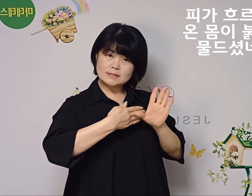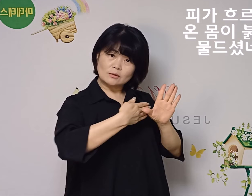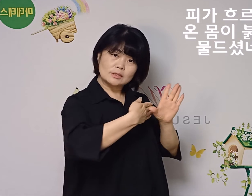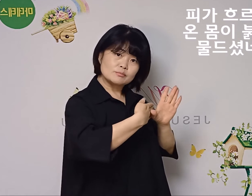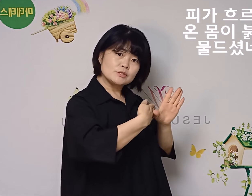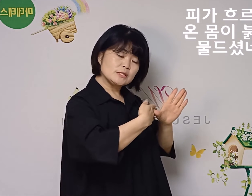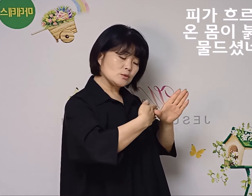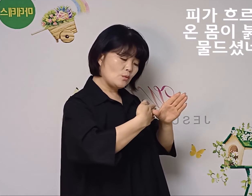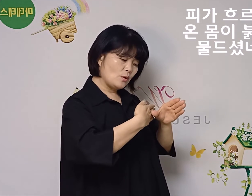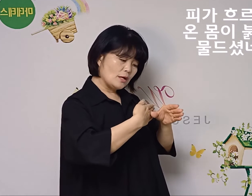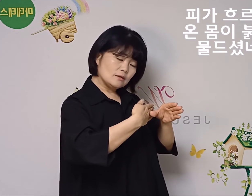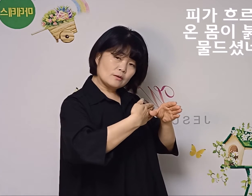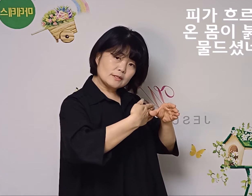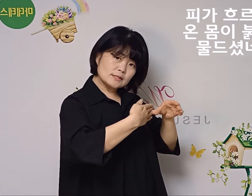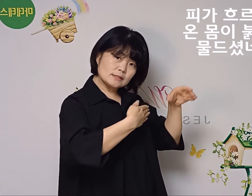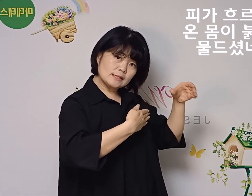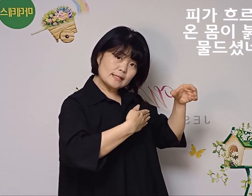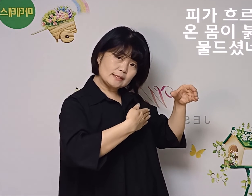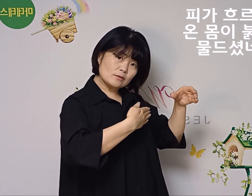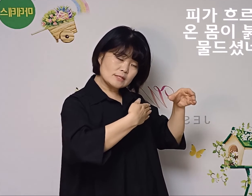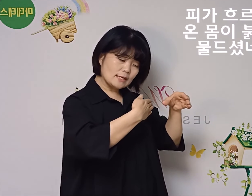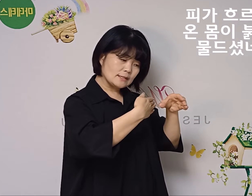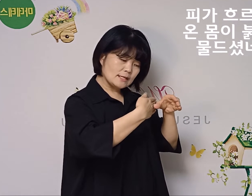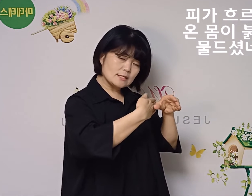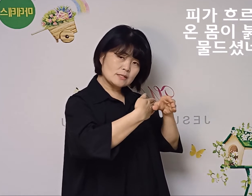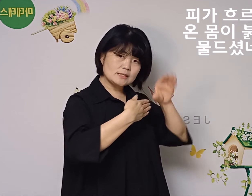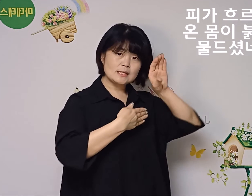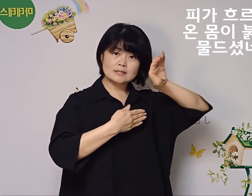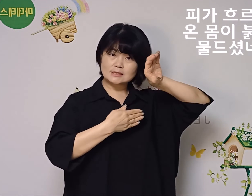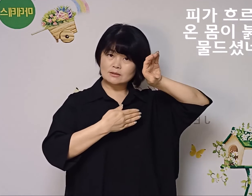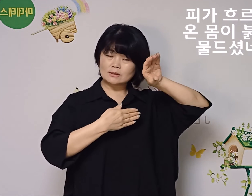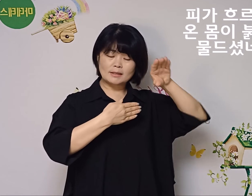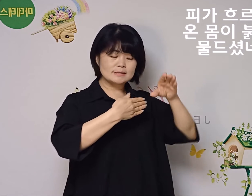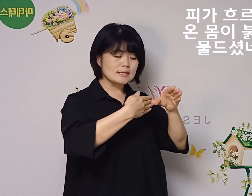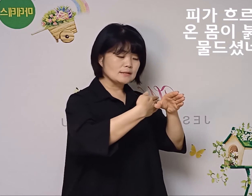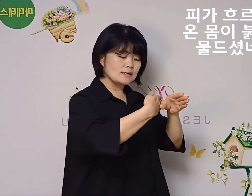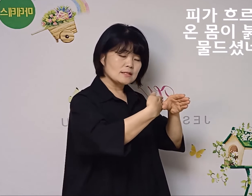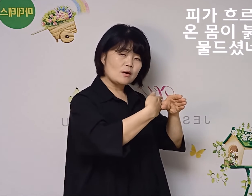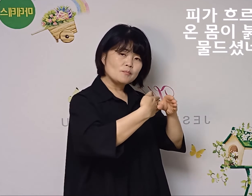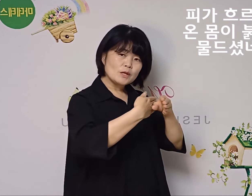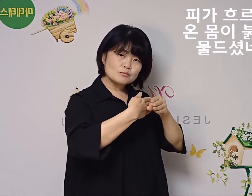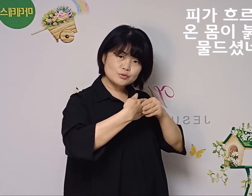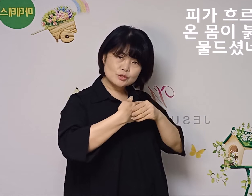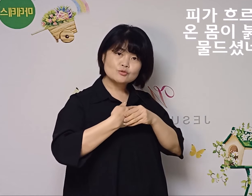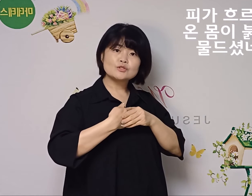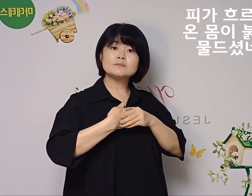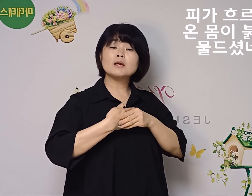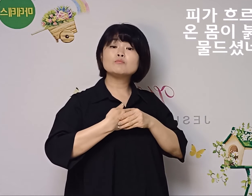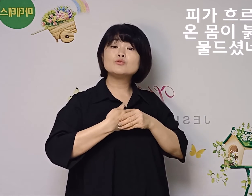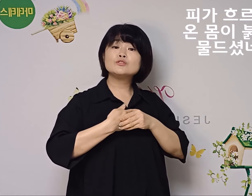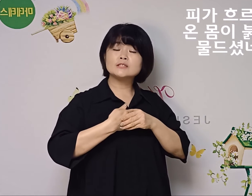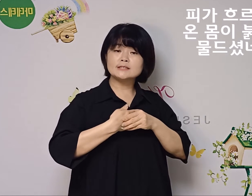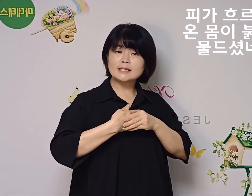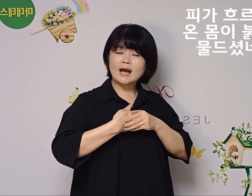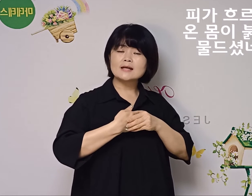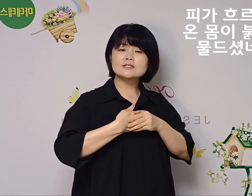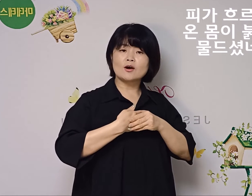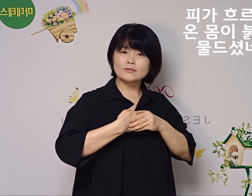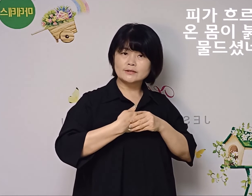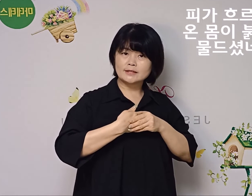여기다 붙이시고 여기는 얘를 이런 상태에서 C자같이 이렇게 만든 상태에서 붙여주시면 물들다,